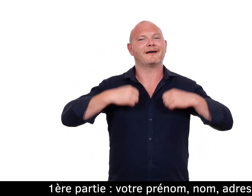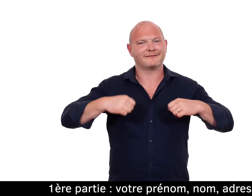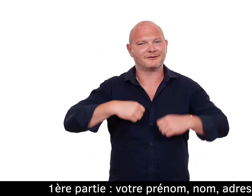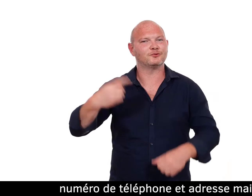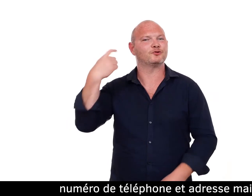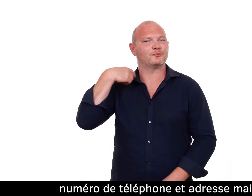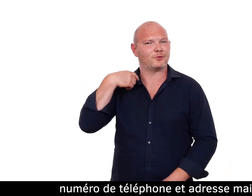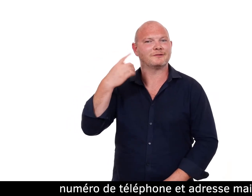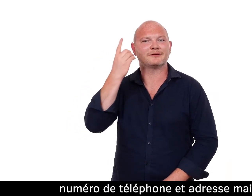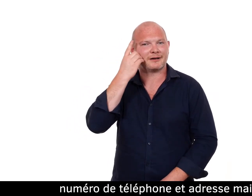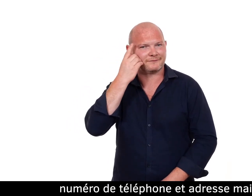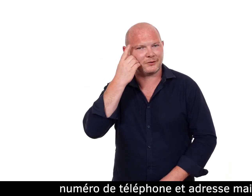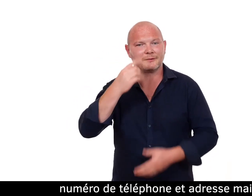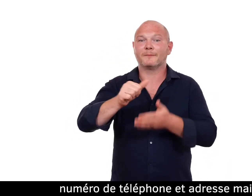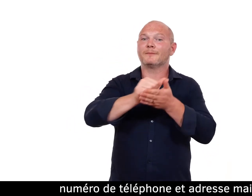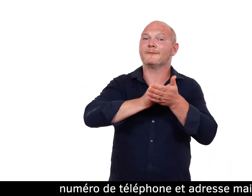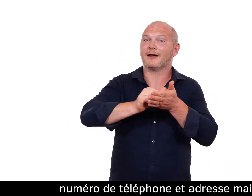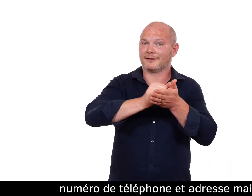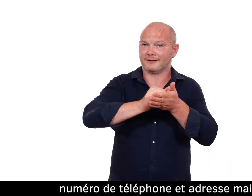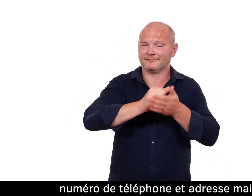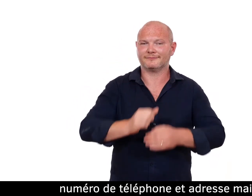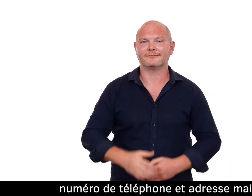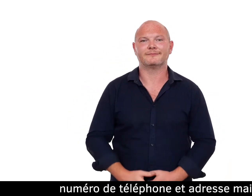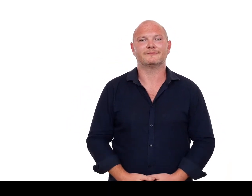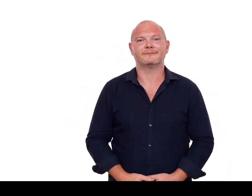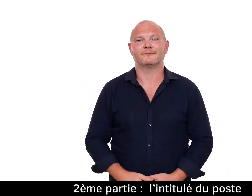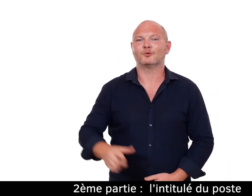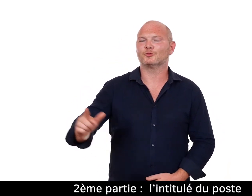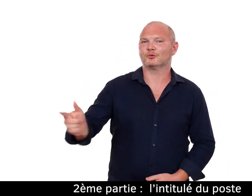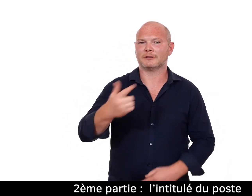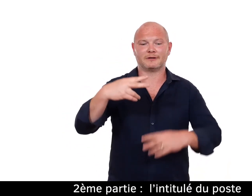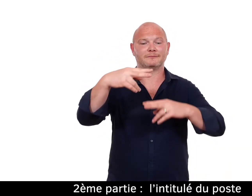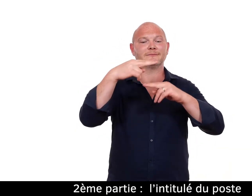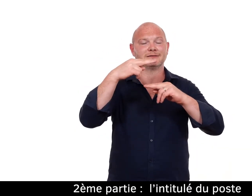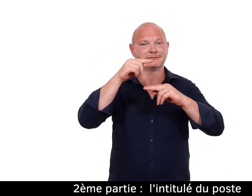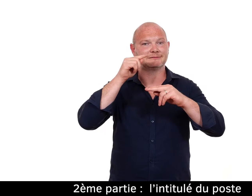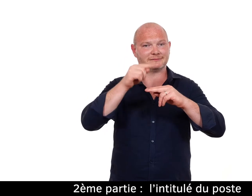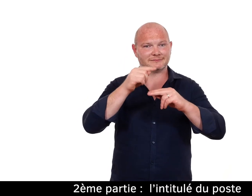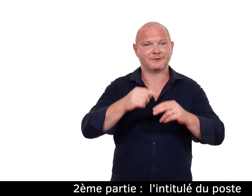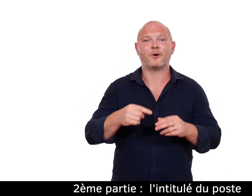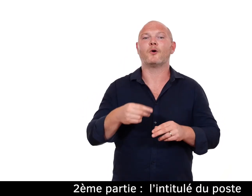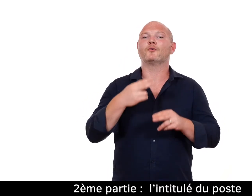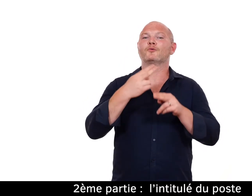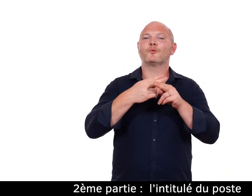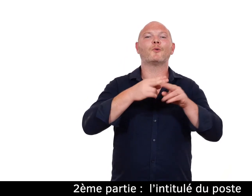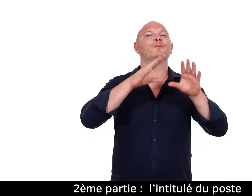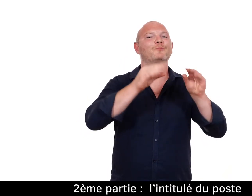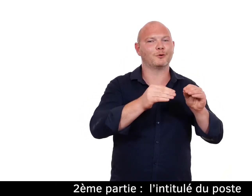adresse, numéro de téléphone et adresse mail. Deuxième partie, L'intitulé du